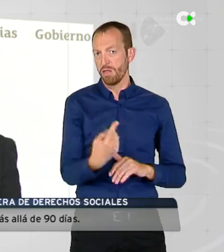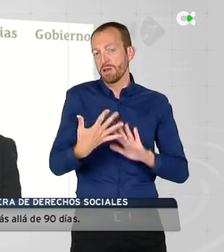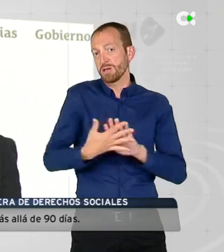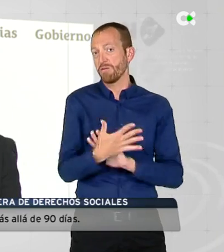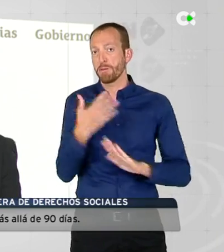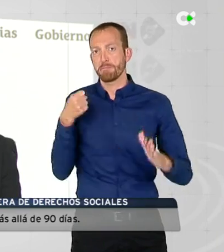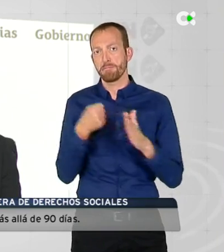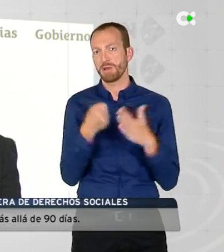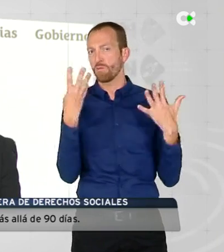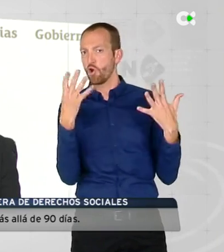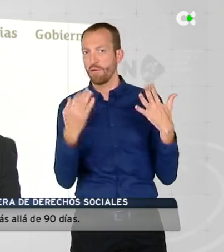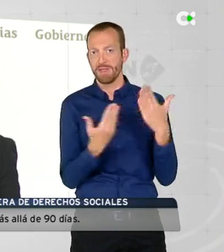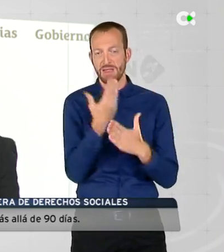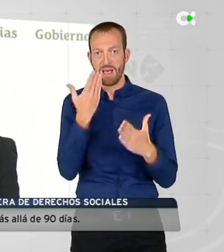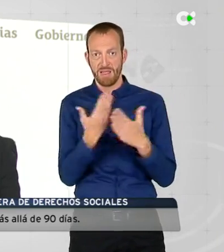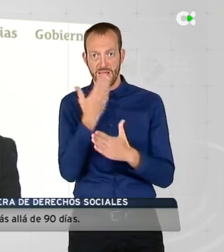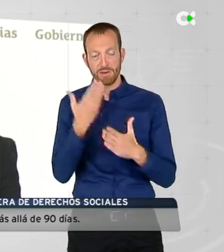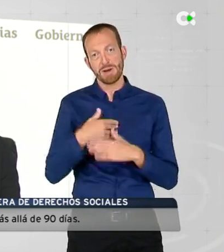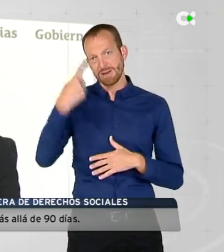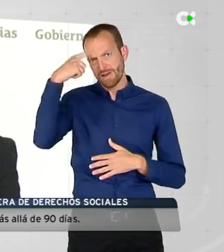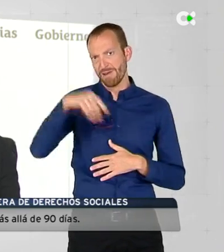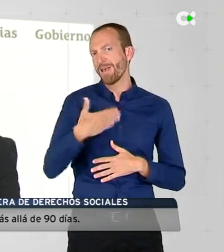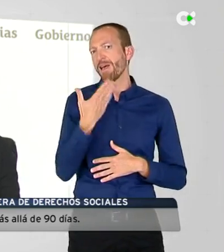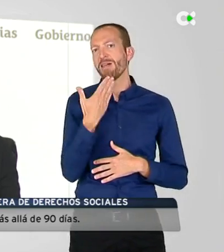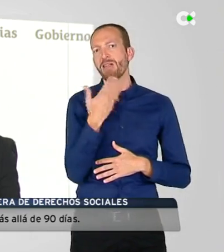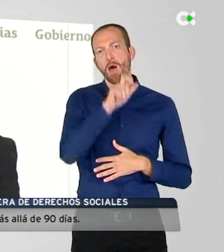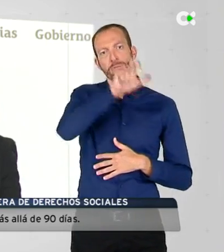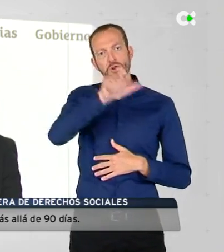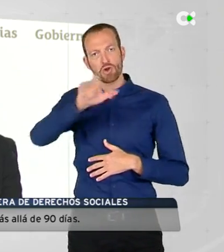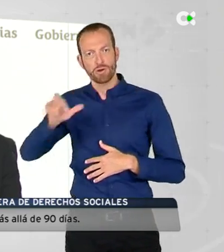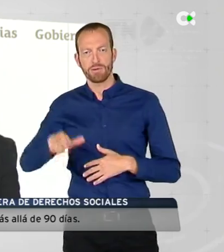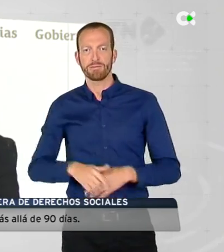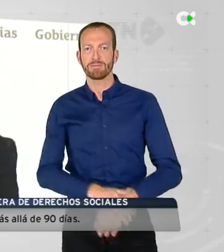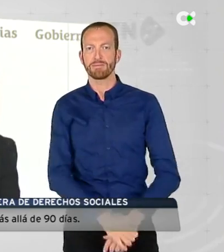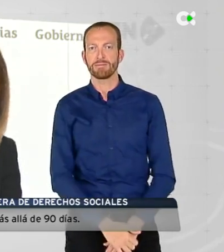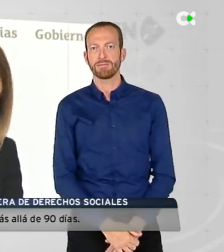deben ir más allá de 90 días en tener la determinación de edad.